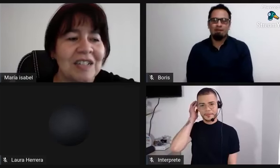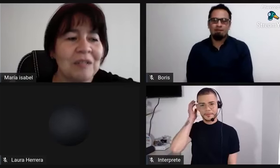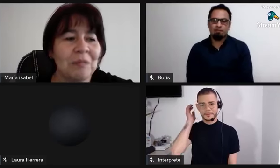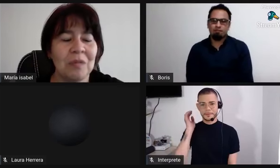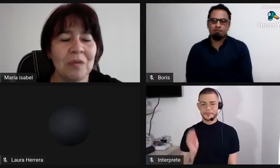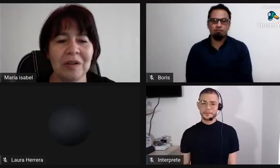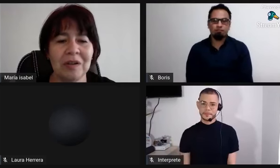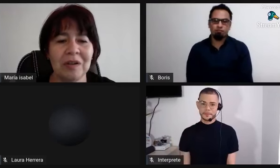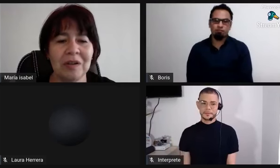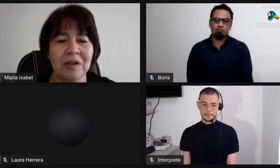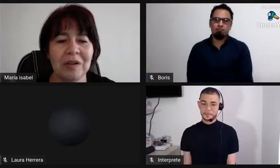Bueno,